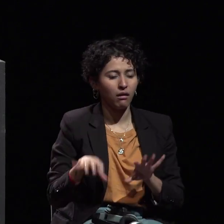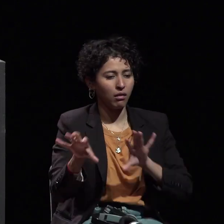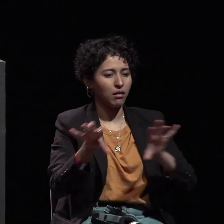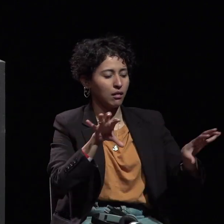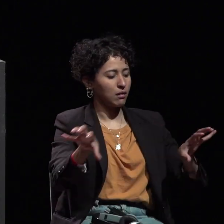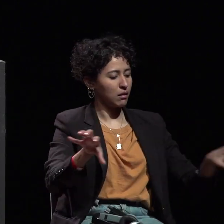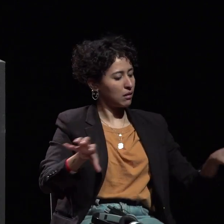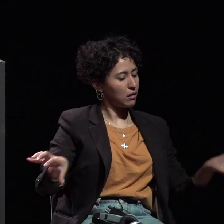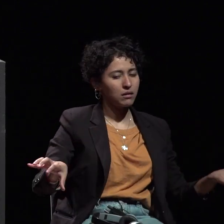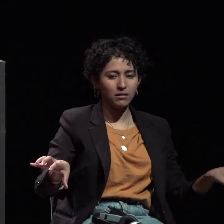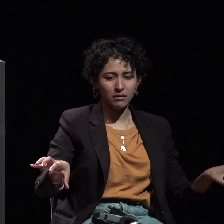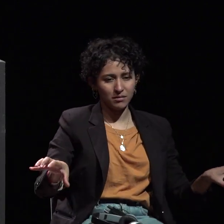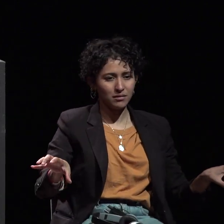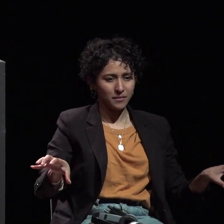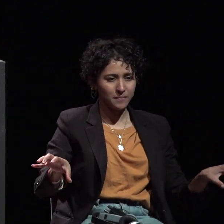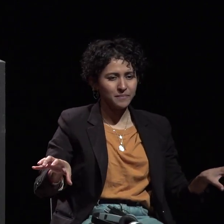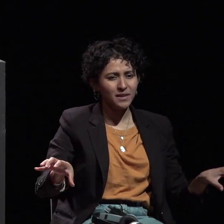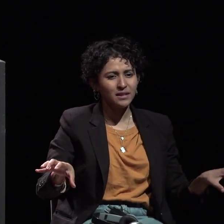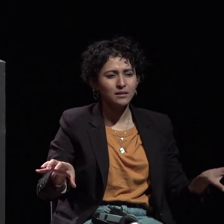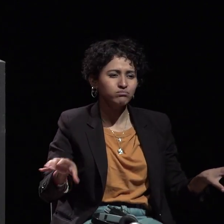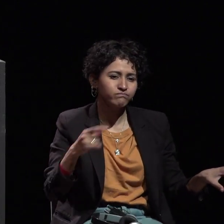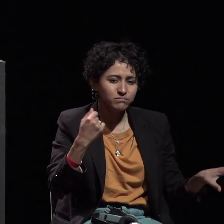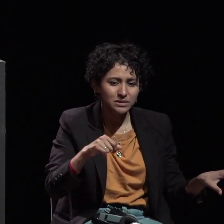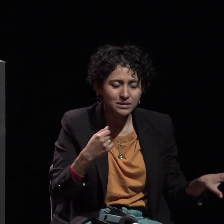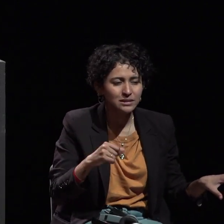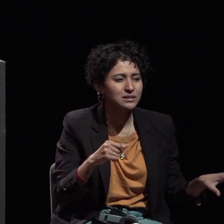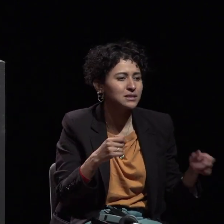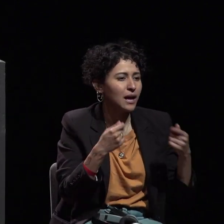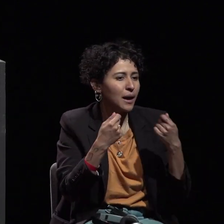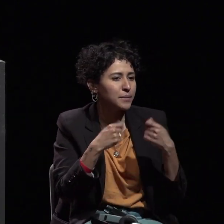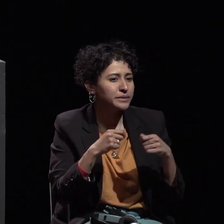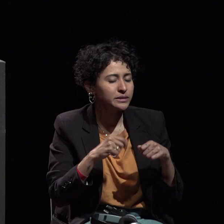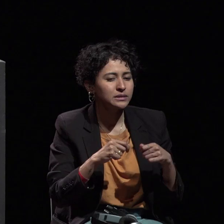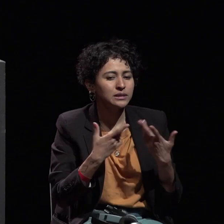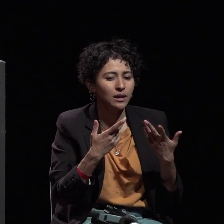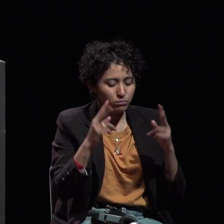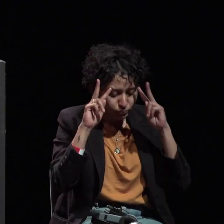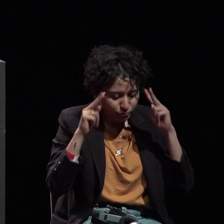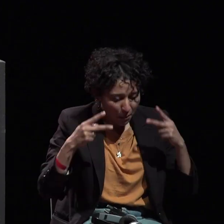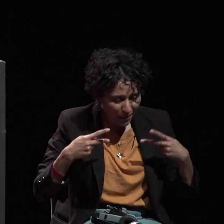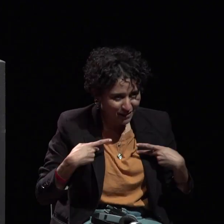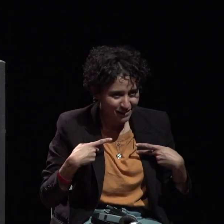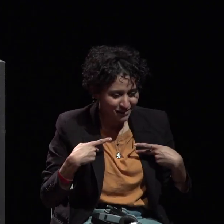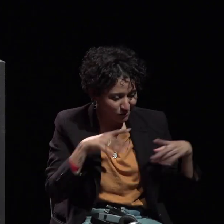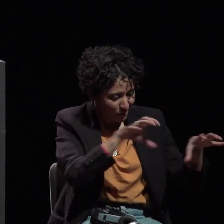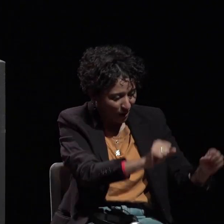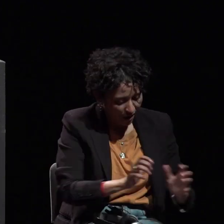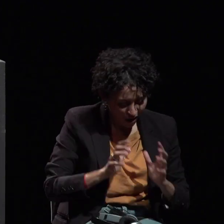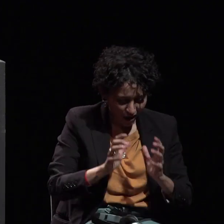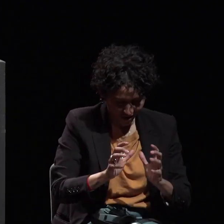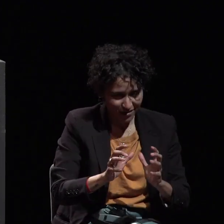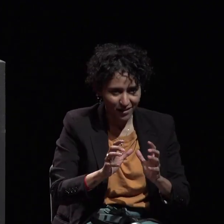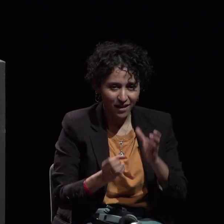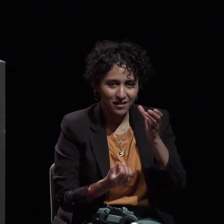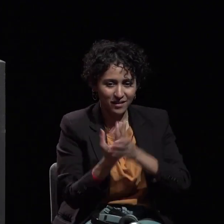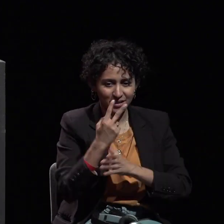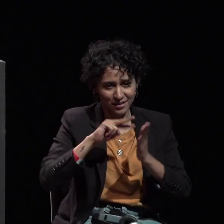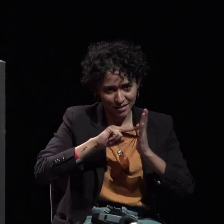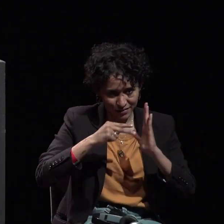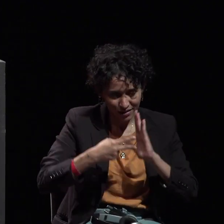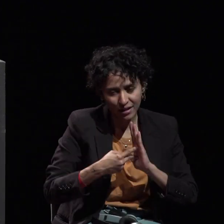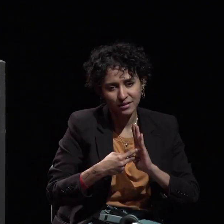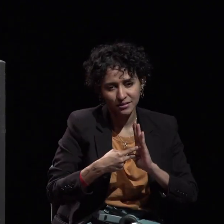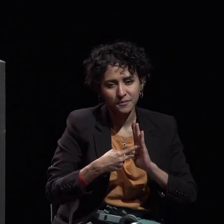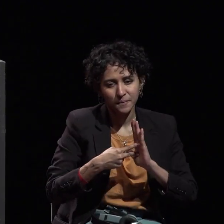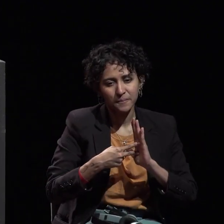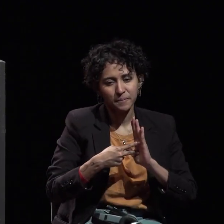então que só estabelecem sentido se estivessem na vizinhança de humanos, como sugere Bruno Latour, né, que seriam, portanto, os únicos a serem definidos como agentes